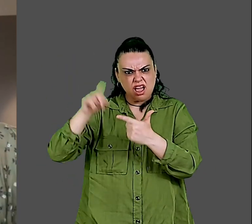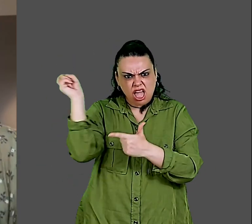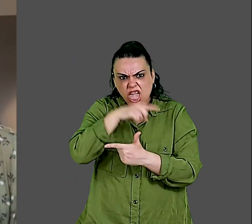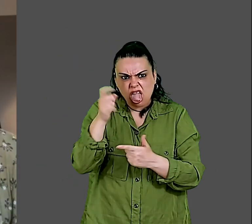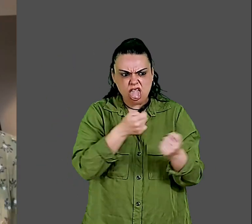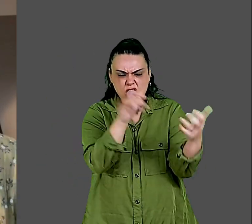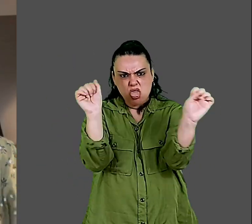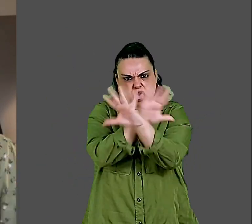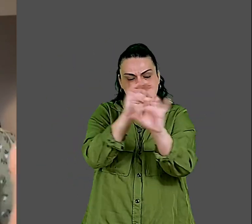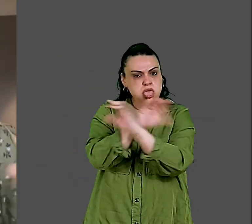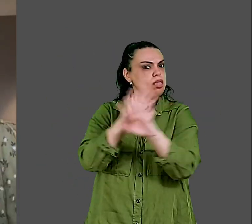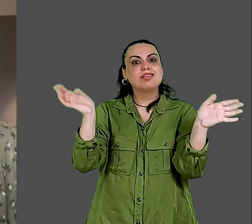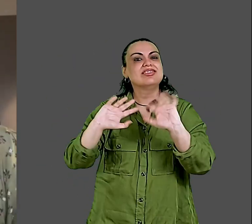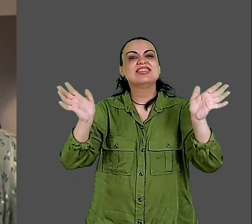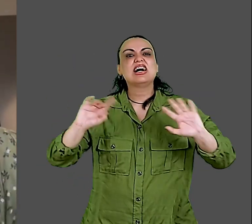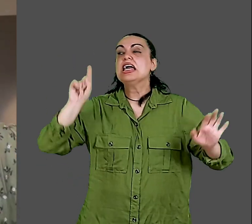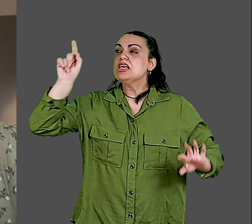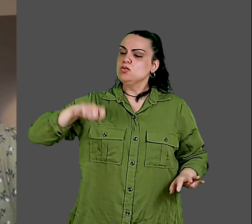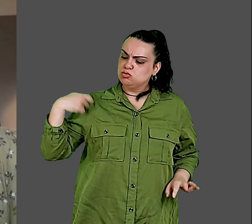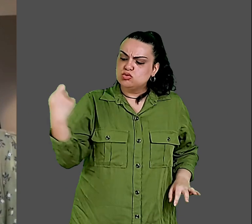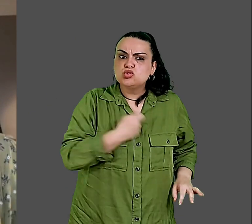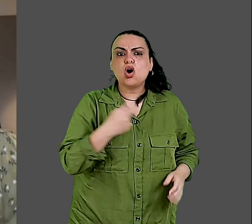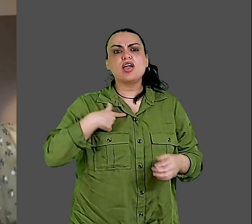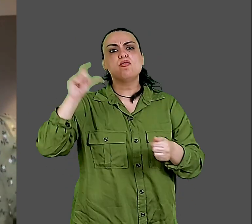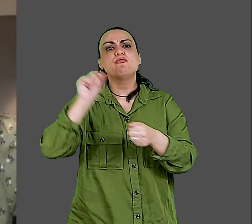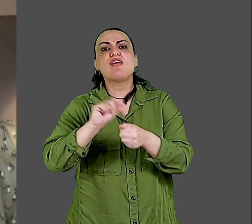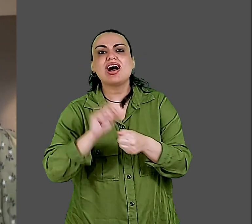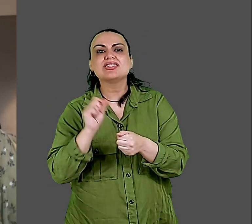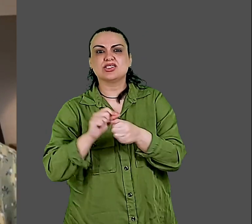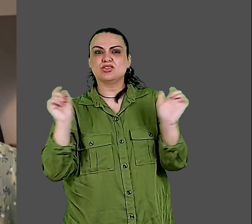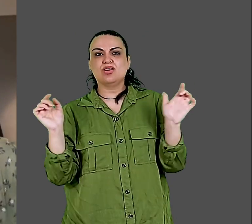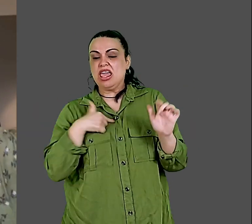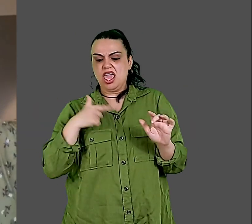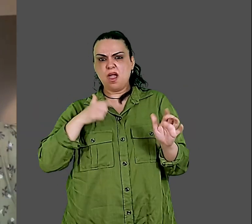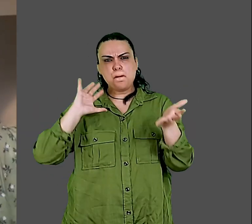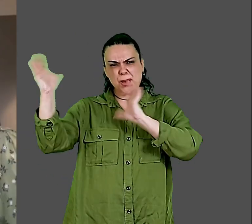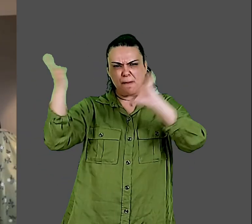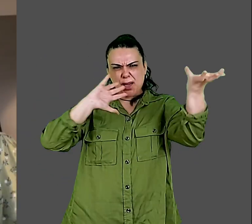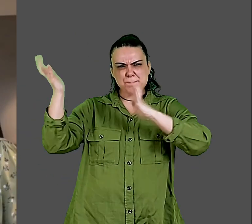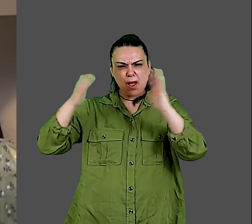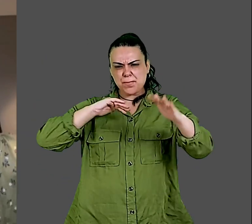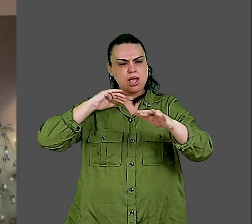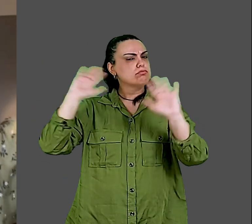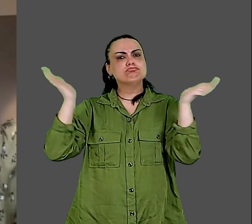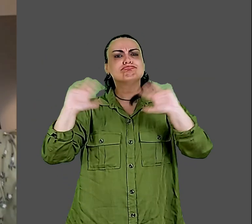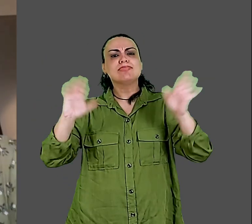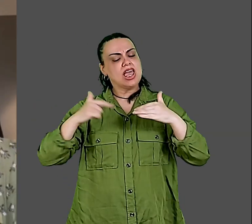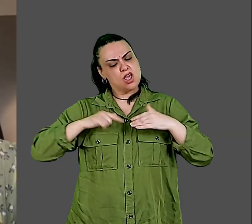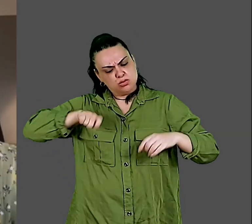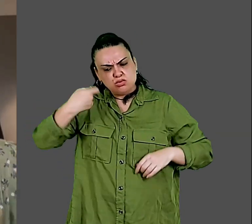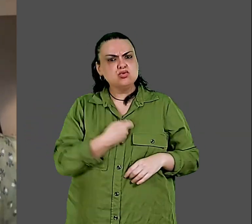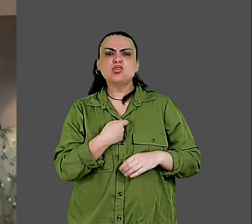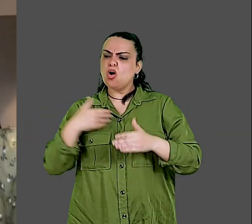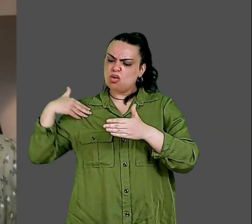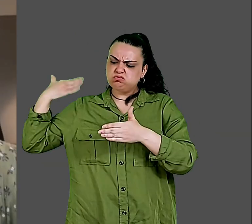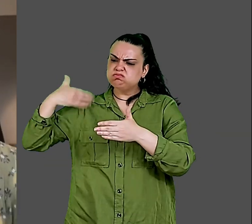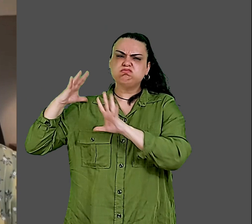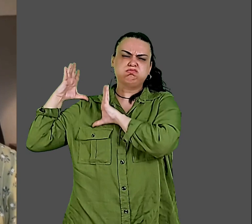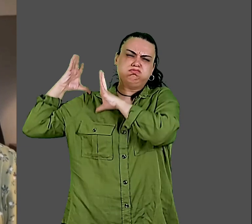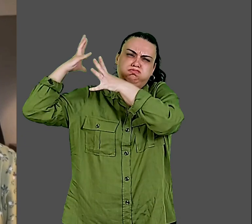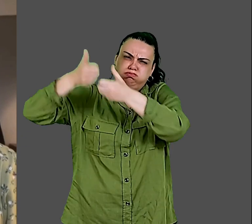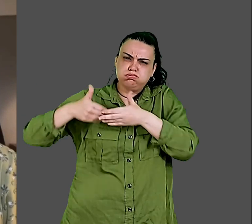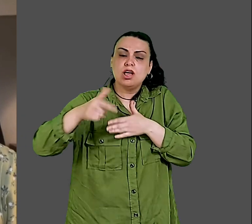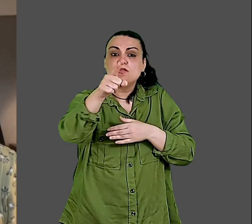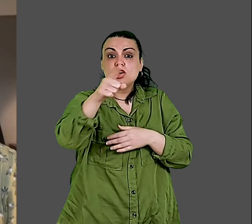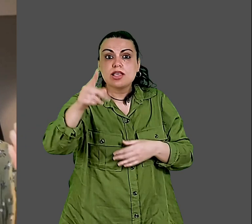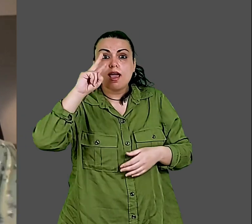eu que tenho que me adequar, é baseado em quem eu sou que eu faço. É você que precisa entender que eu não mudei e que eu sou o que sou. Quando você reconhece